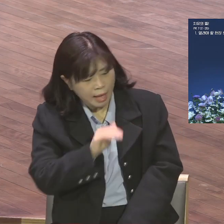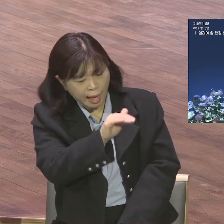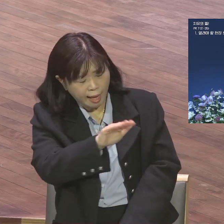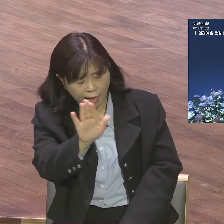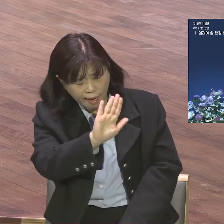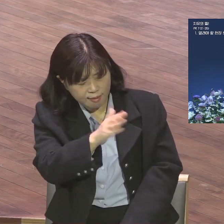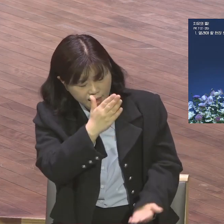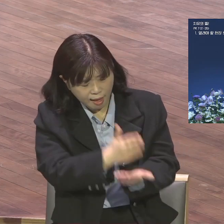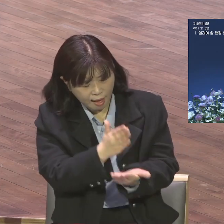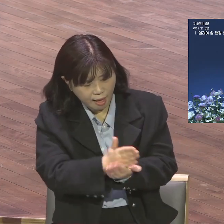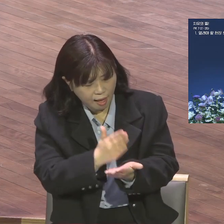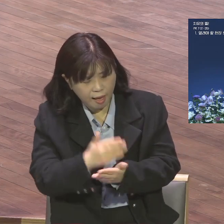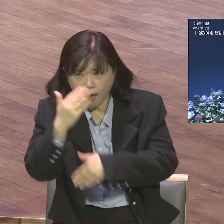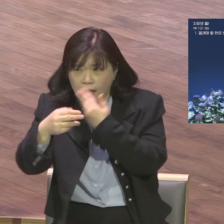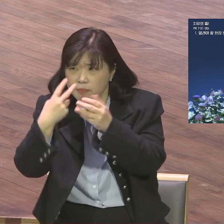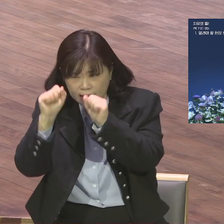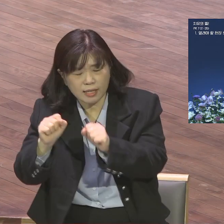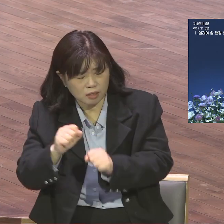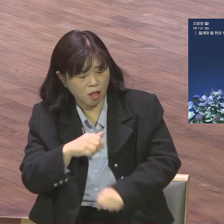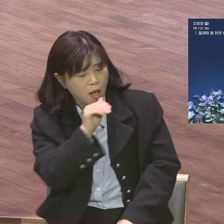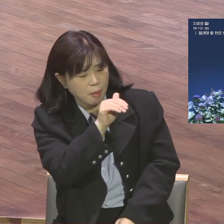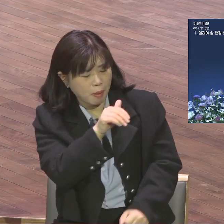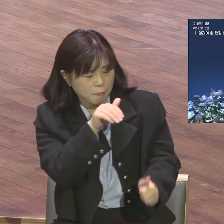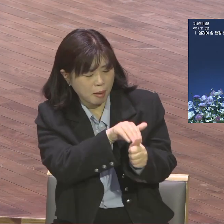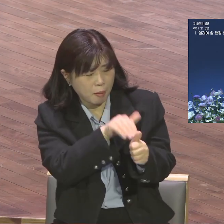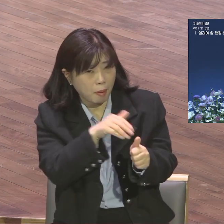전도 캠프예요.